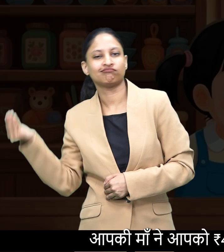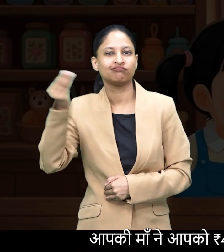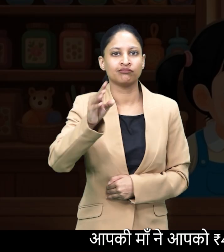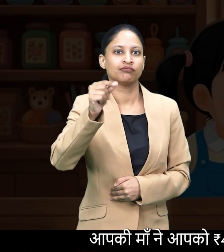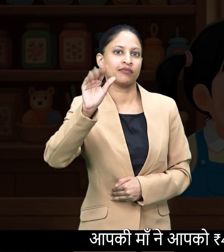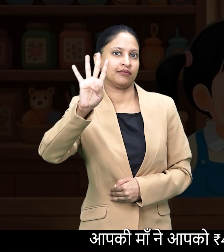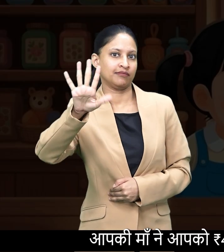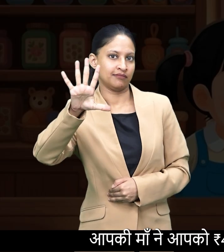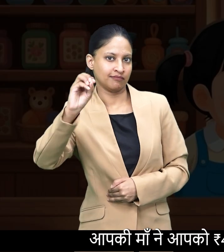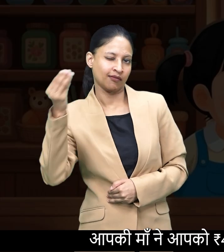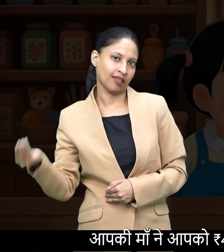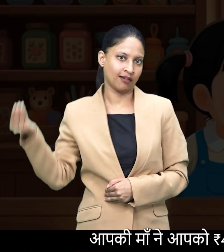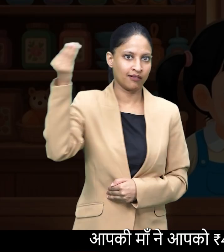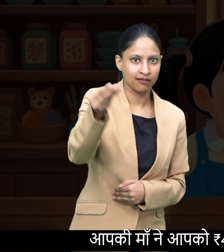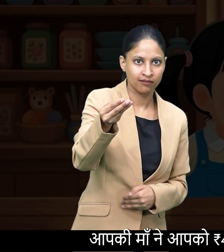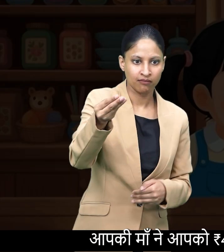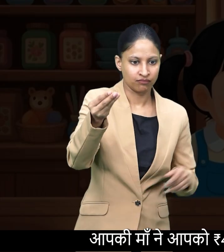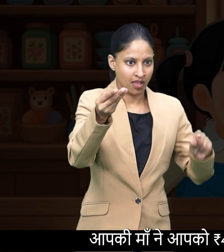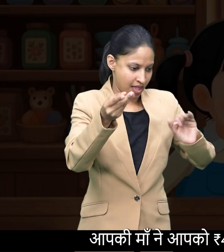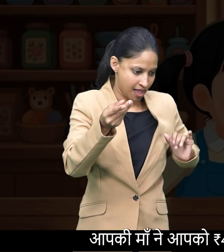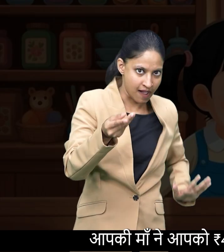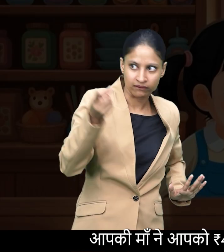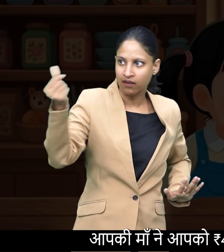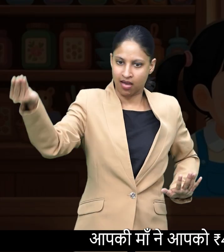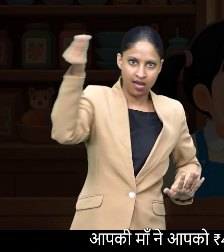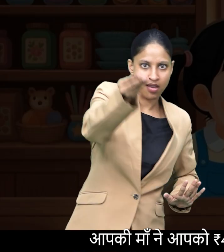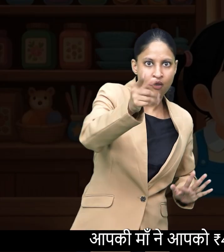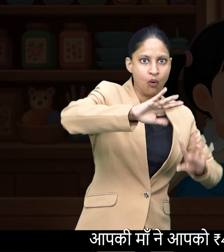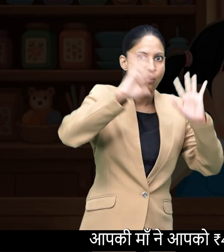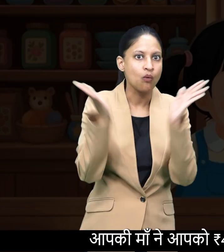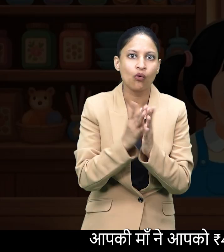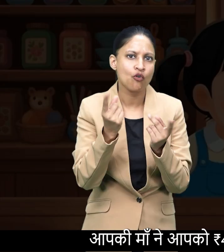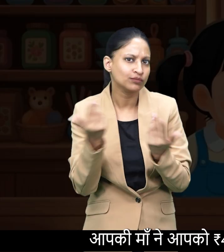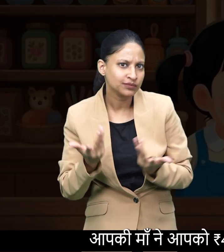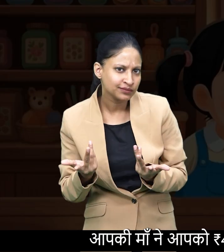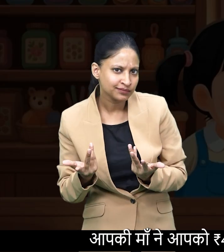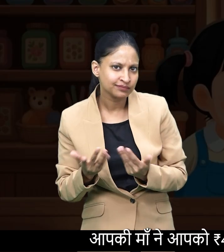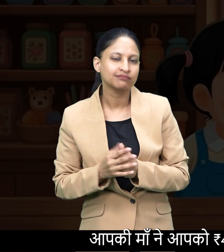आपको 450 और दिए। अब आपके पास कुल कितने पैसे हैं?